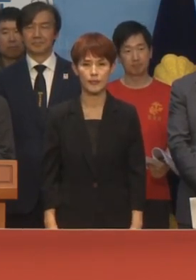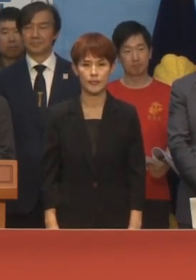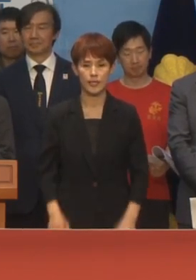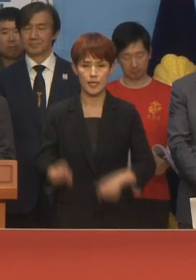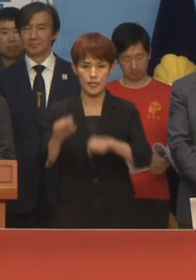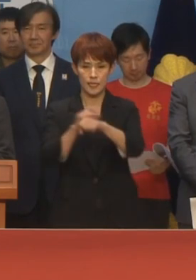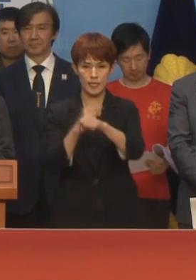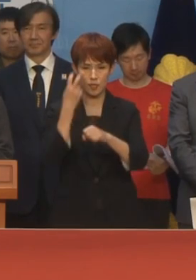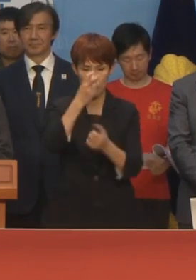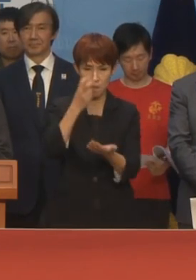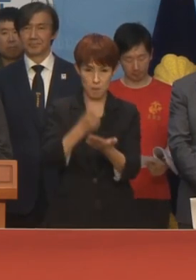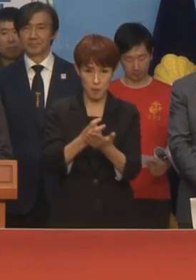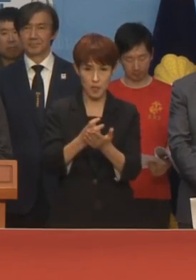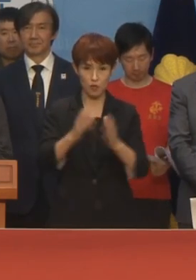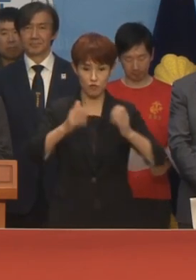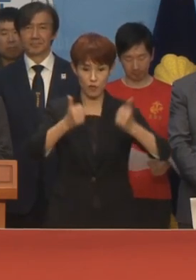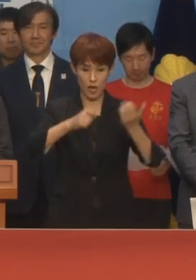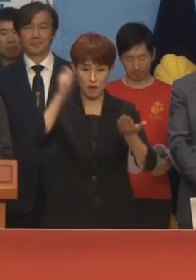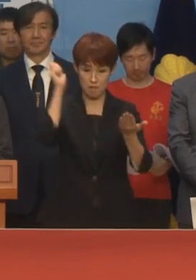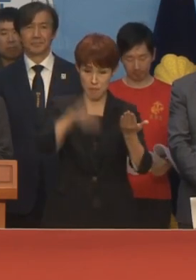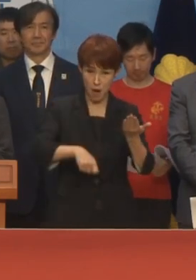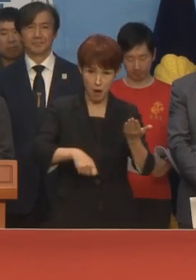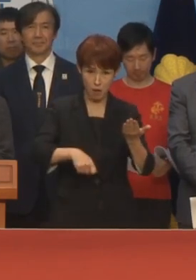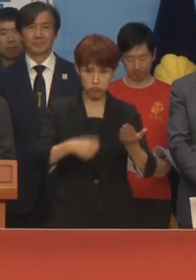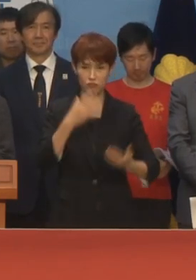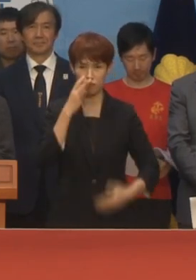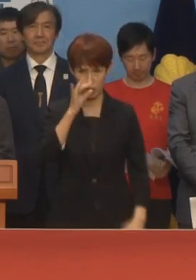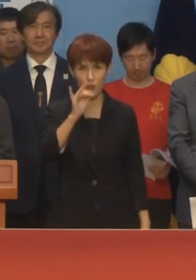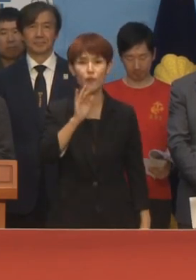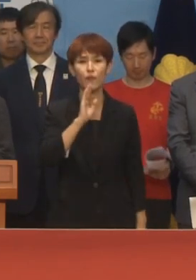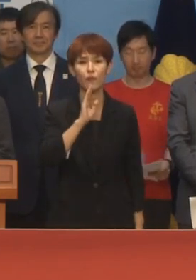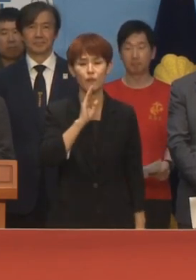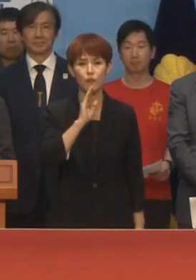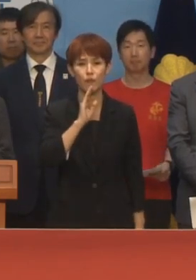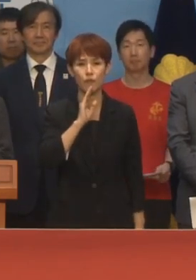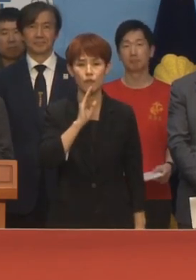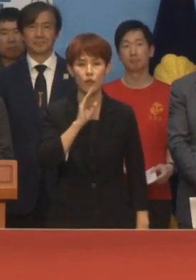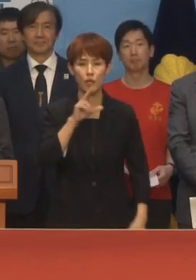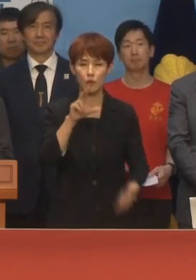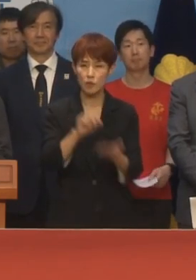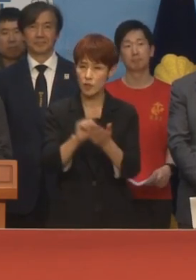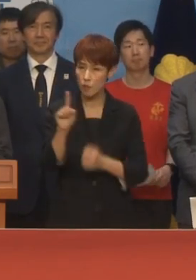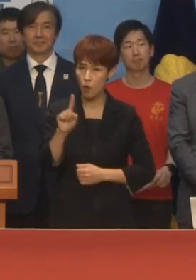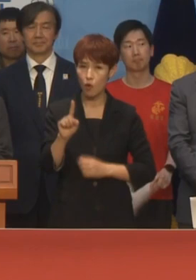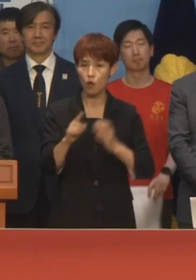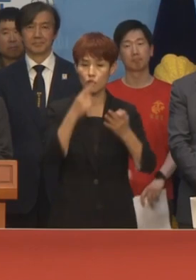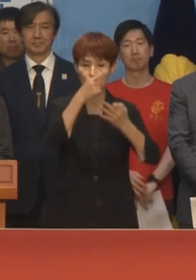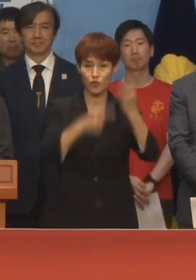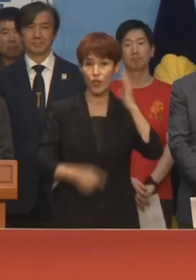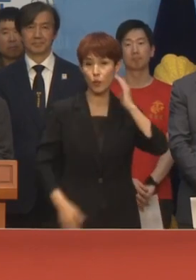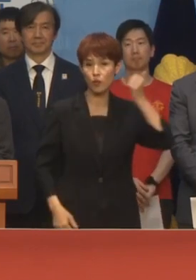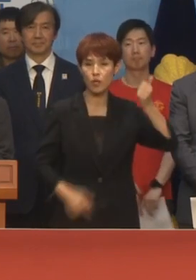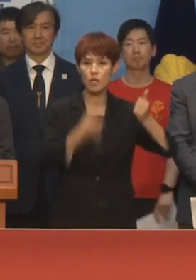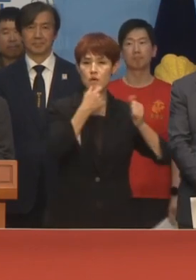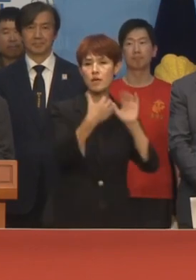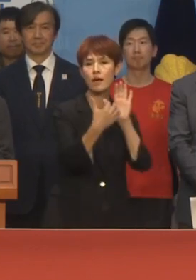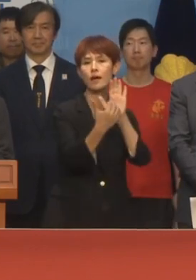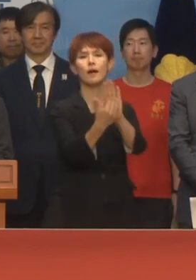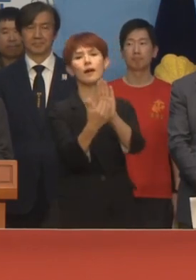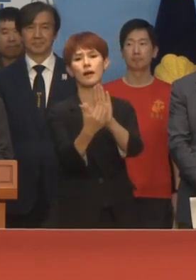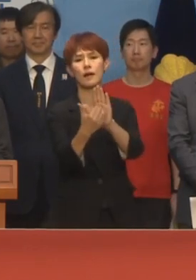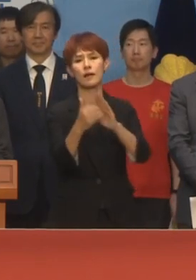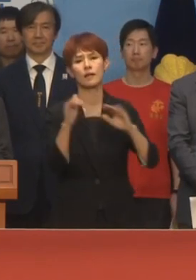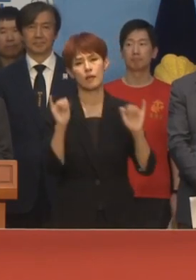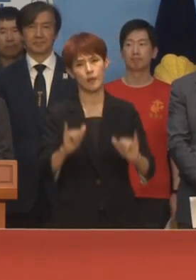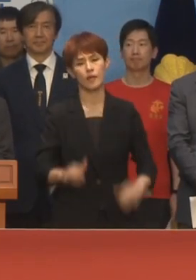특검법이 국회에서 통과되는 것은 너무나 당연한 일이라고 생각합니다. 문제는 윤석열 대통령이 또 거부권을 행사할